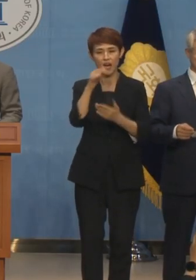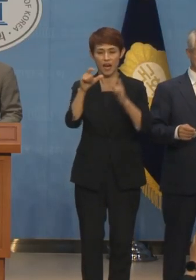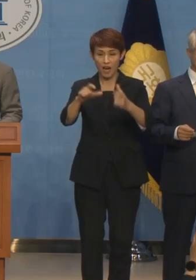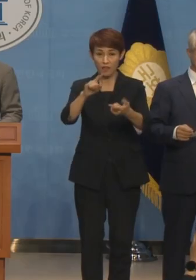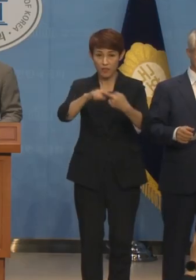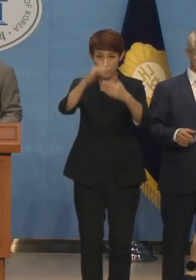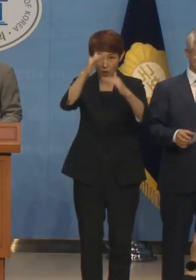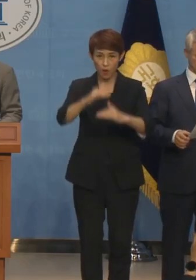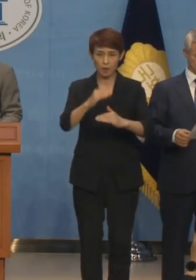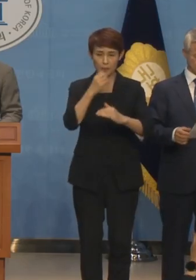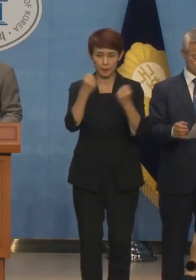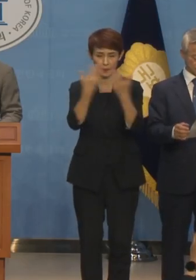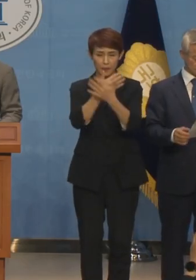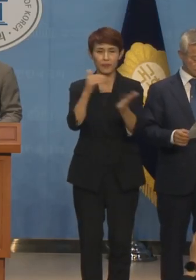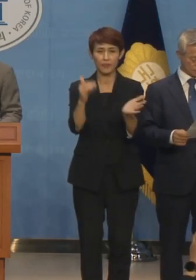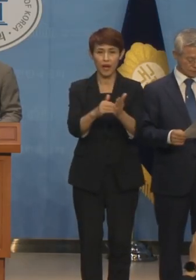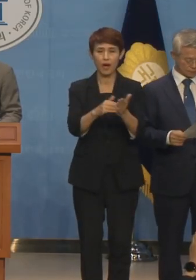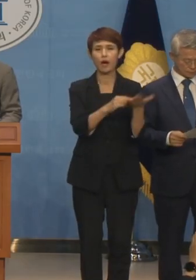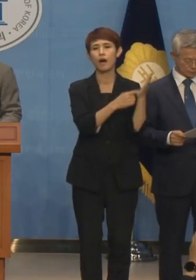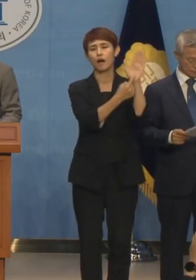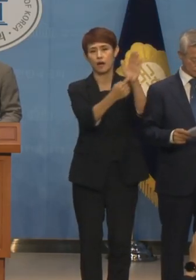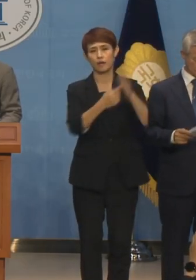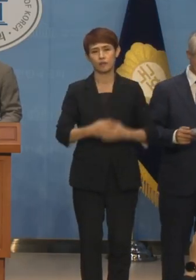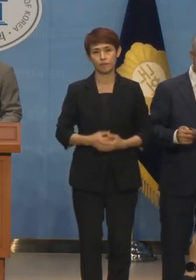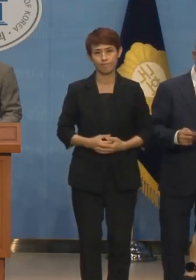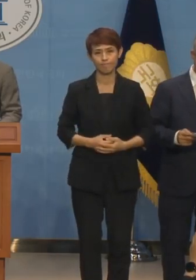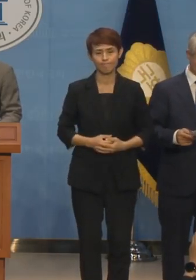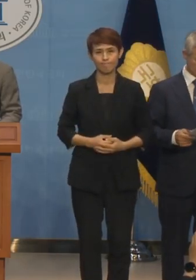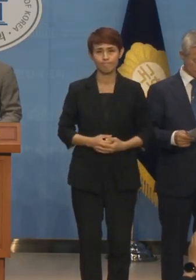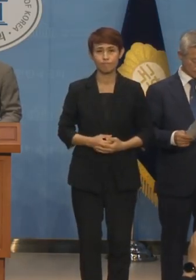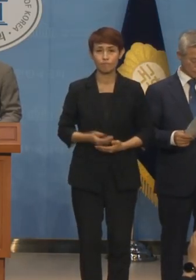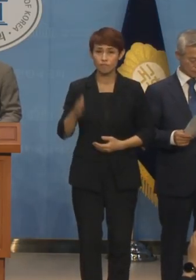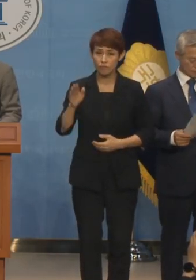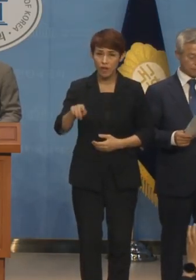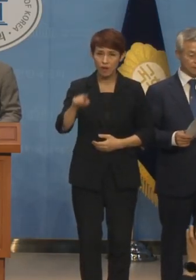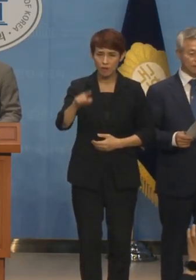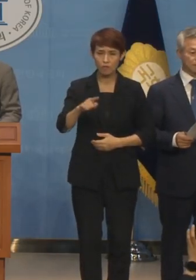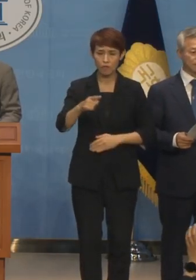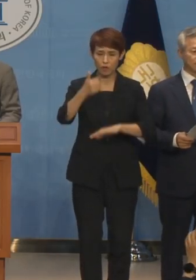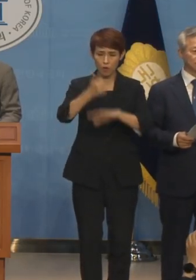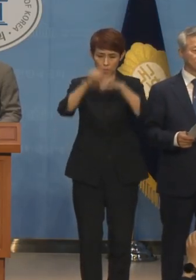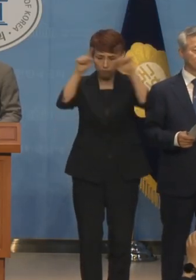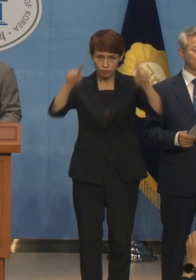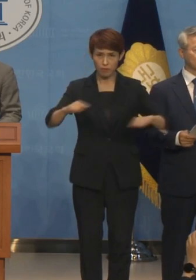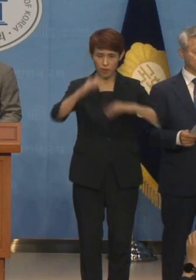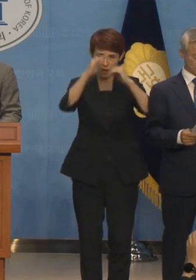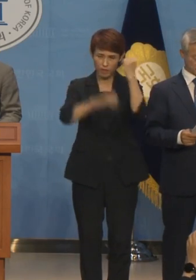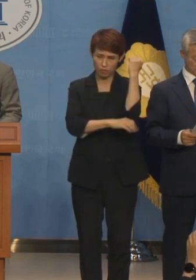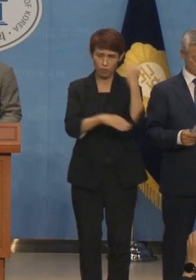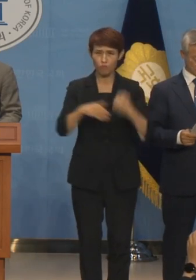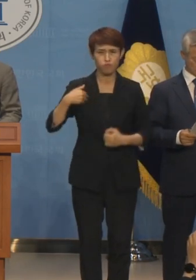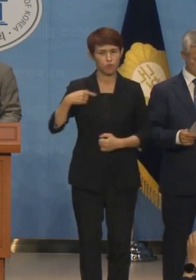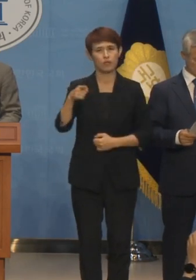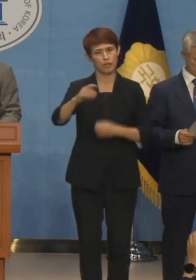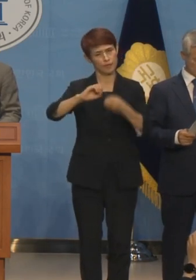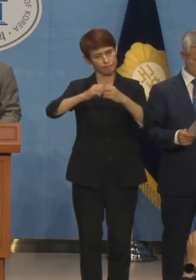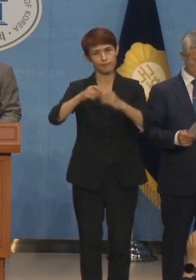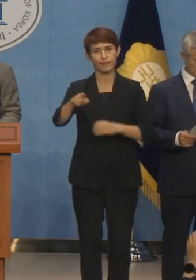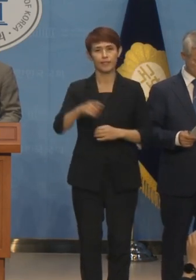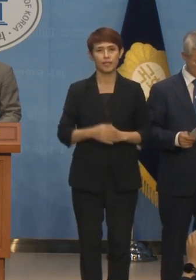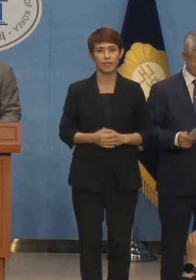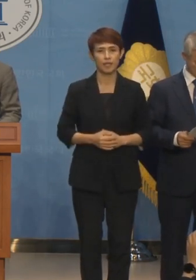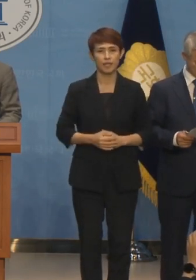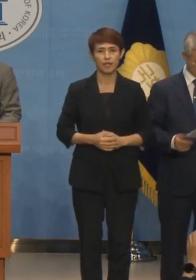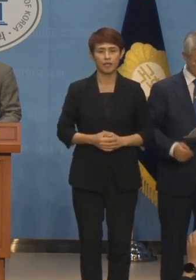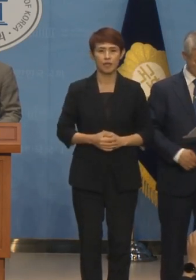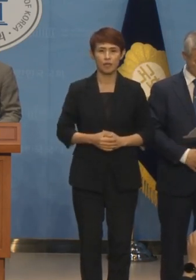판시라고 둔갑시켰다고 주장했습니다. 그러나 이는 판결문의 기본도 모르는 주장으로 오히려